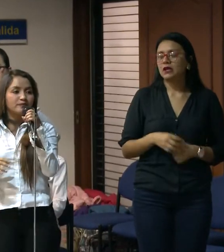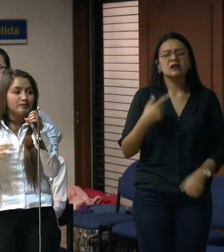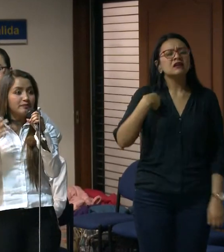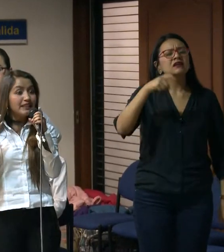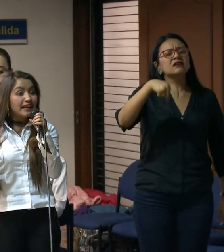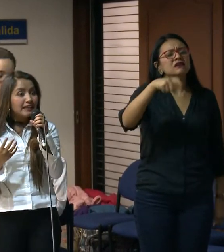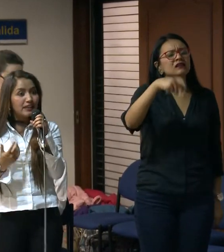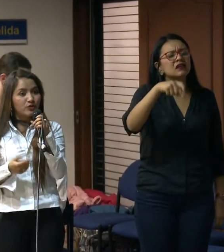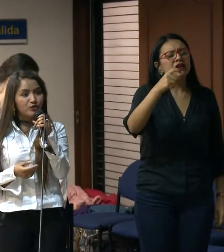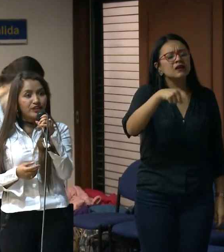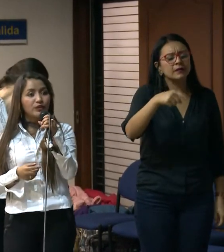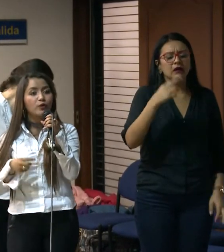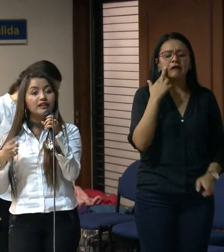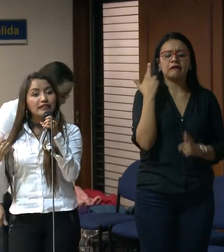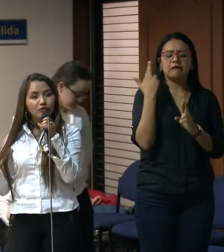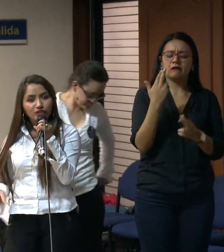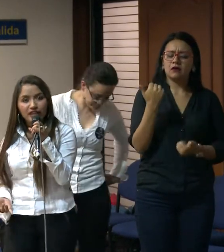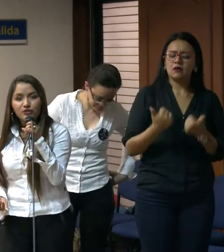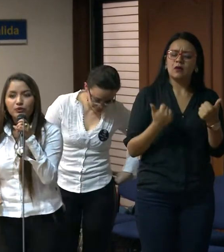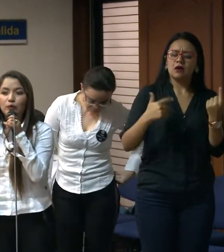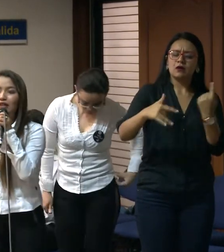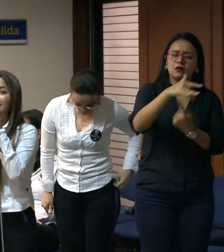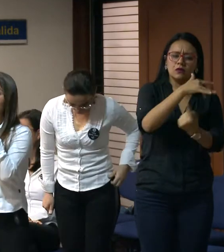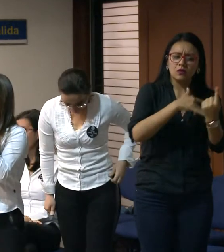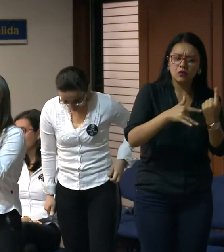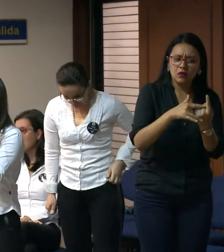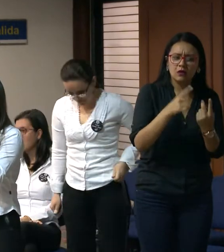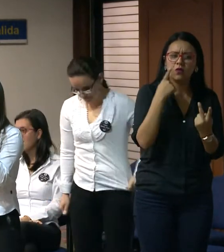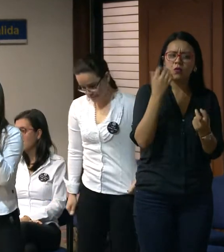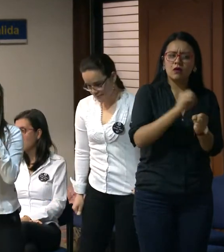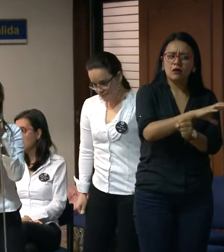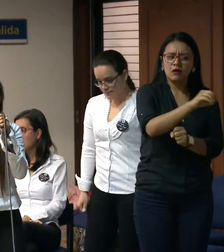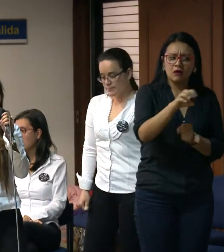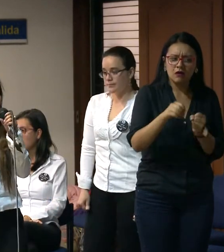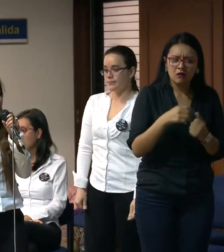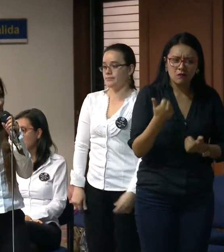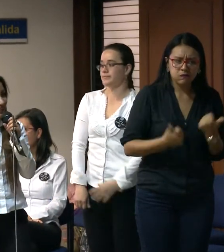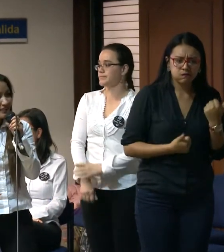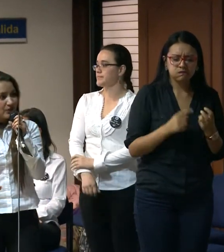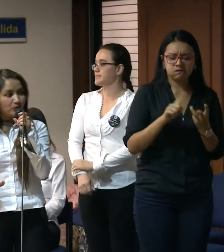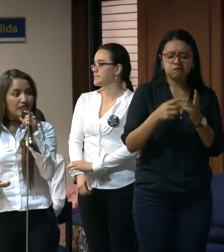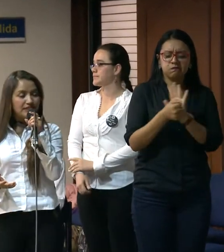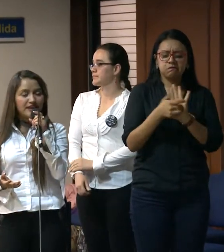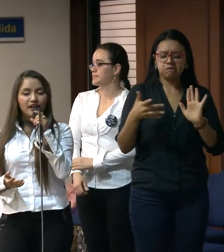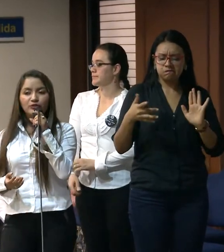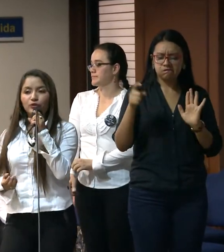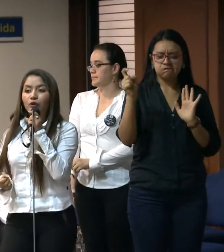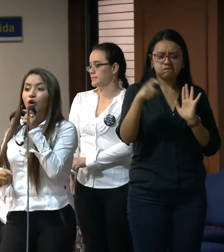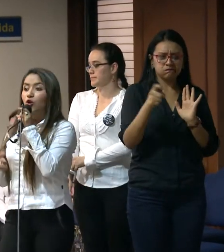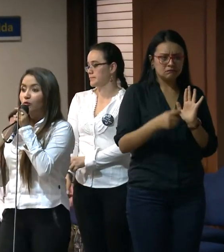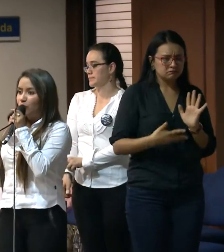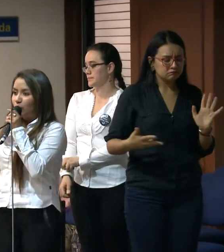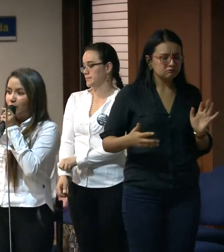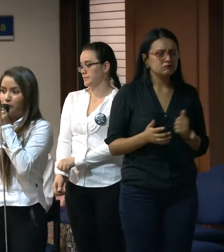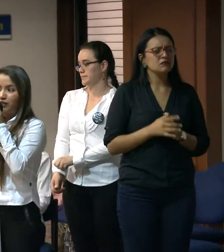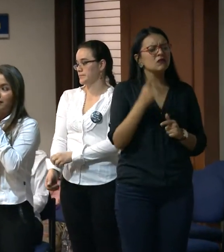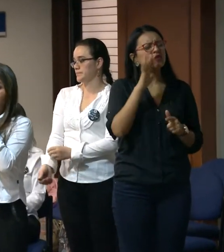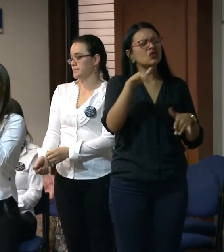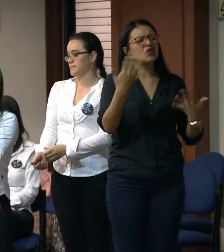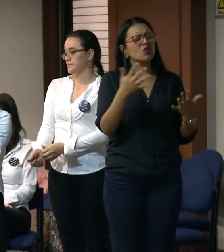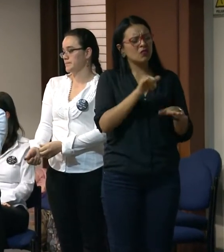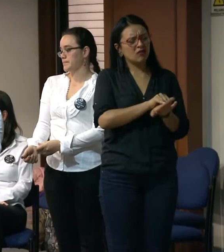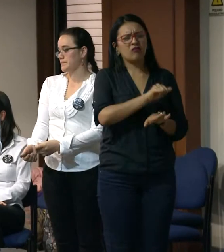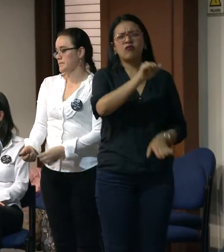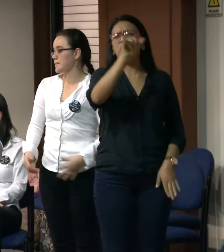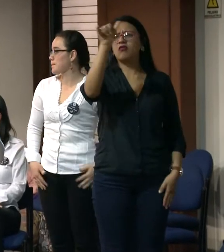necesitamos mirar y reconocer cuál es el contexto, cuál es la población, qué materiales están utilizando, cómo lo vamos a